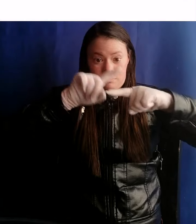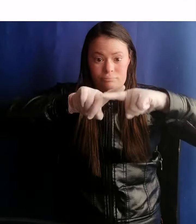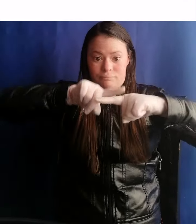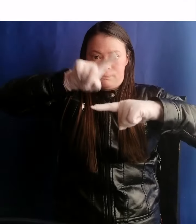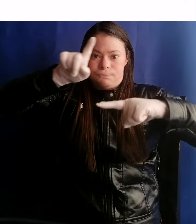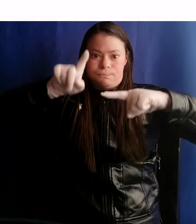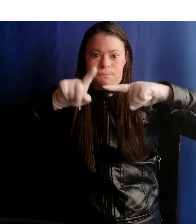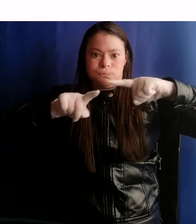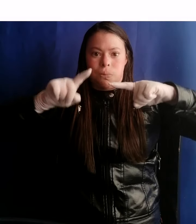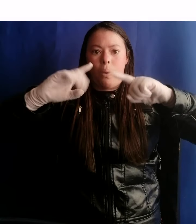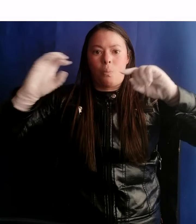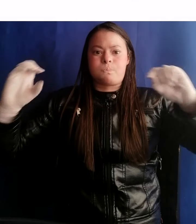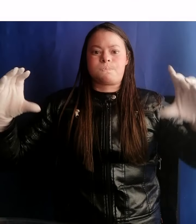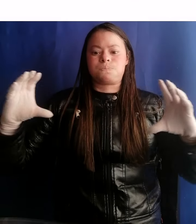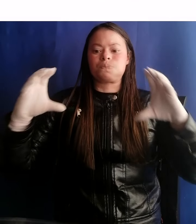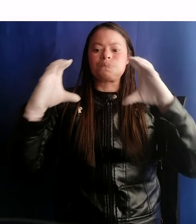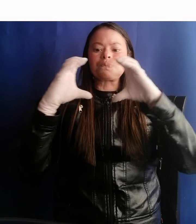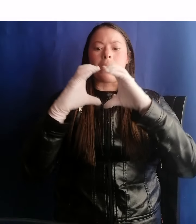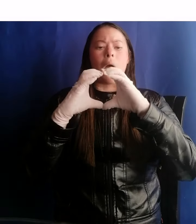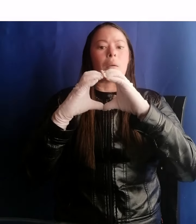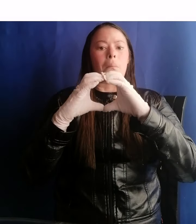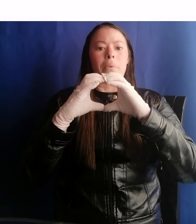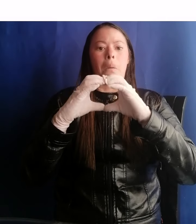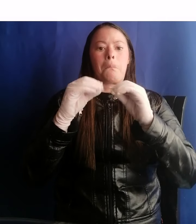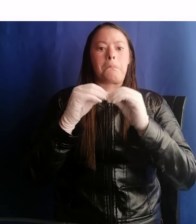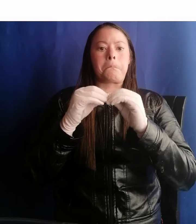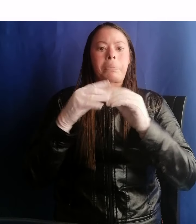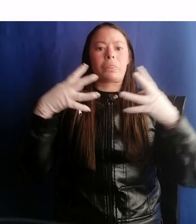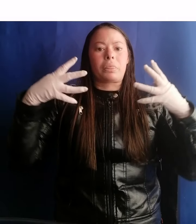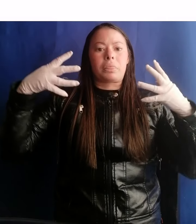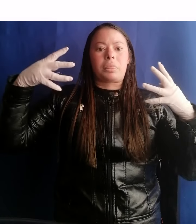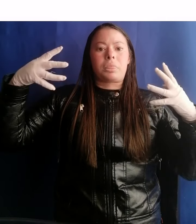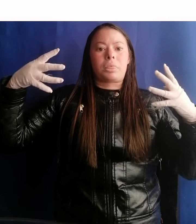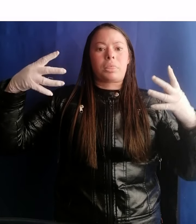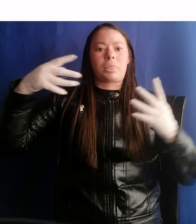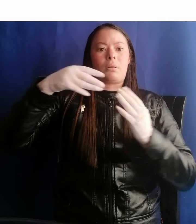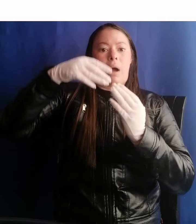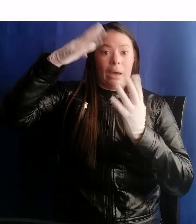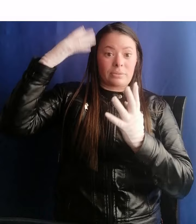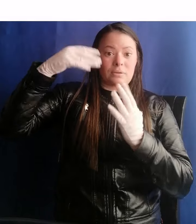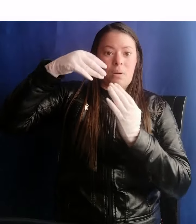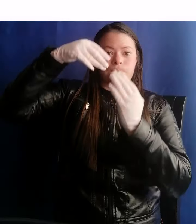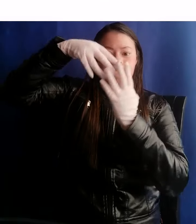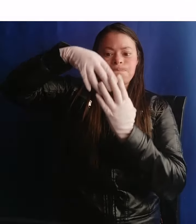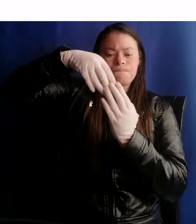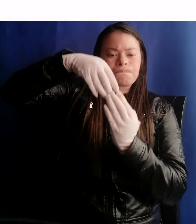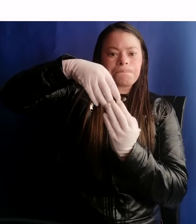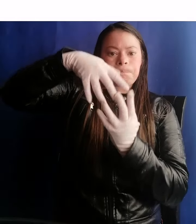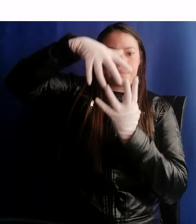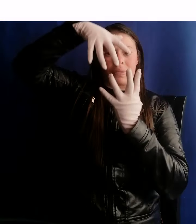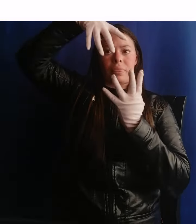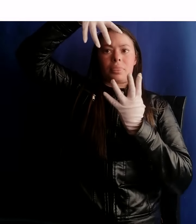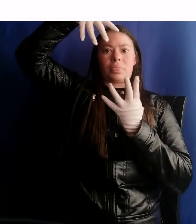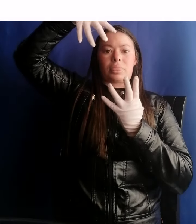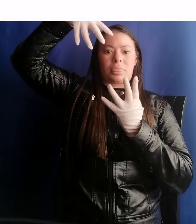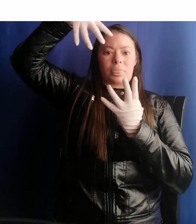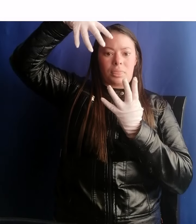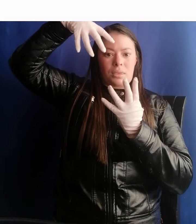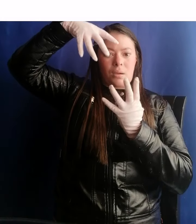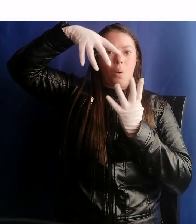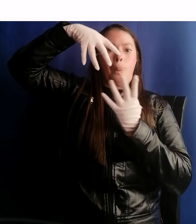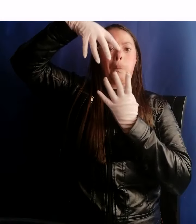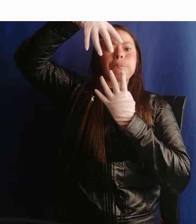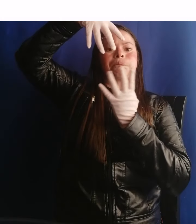centros promotores y forma una burbuja de transcripción, donde, en cooperación con otras enzimas, comienza a desenrollar parcialmente